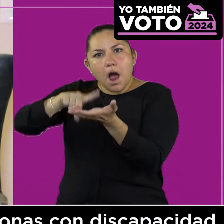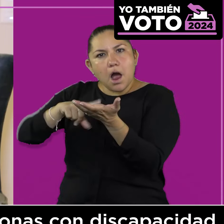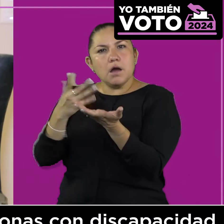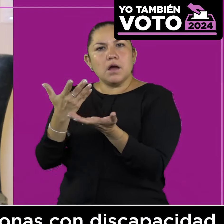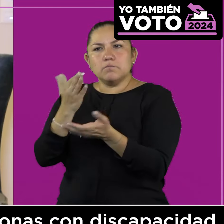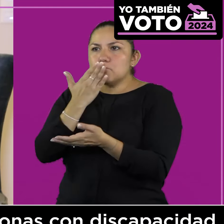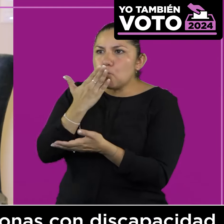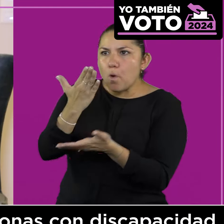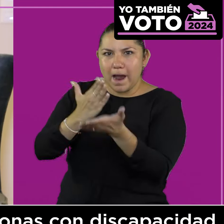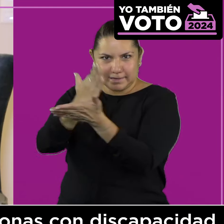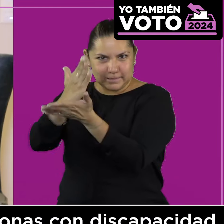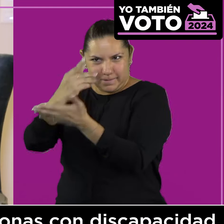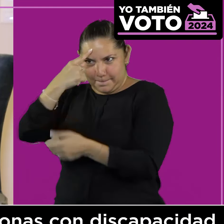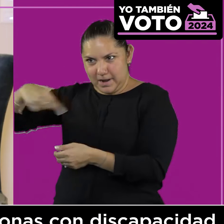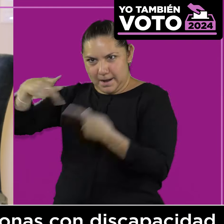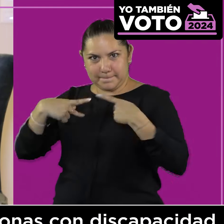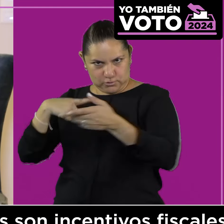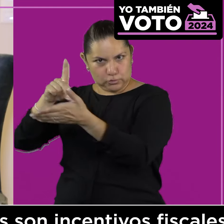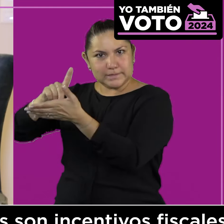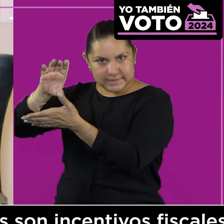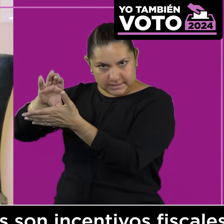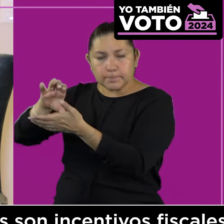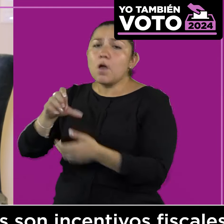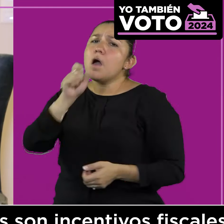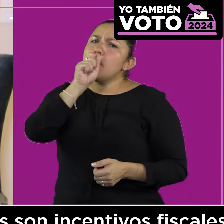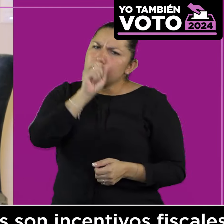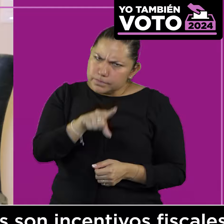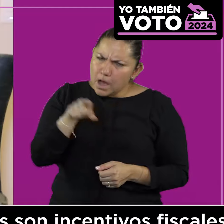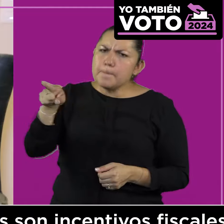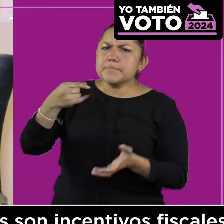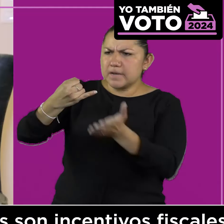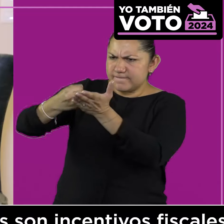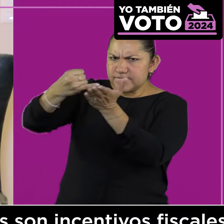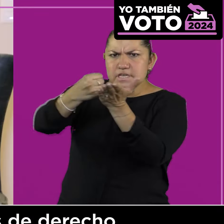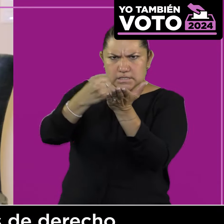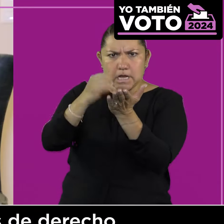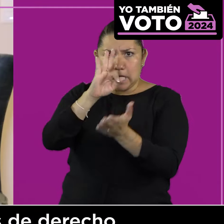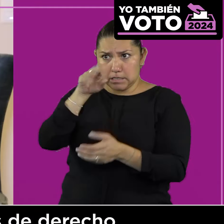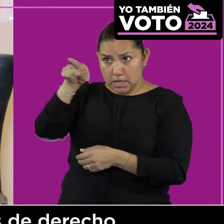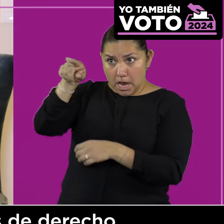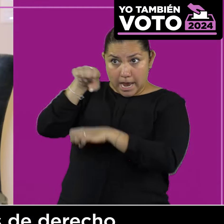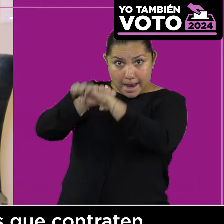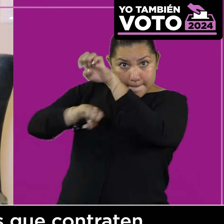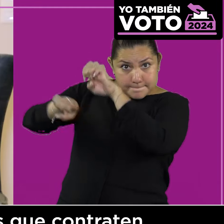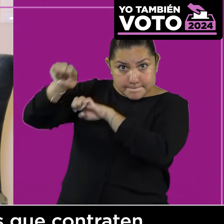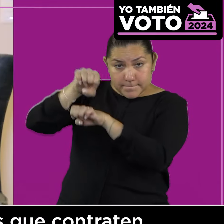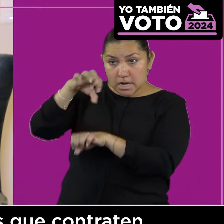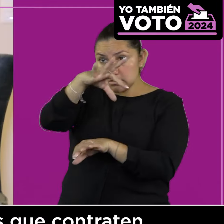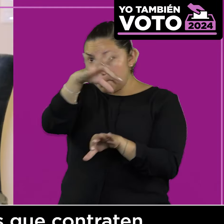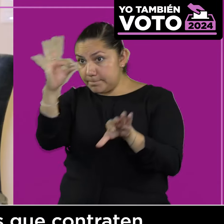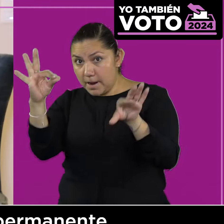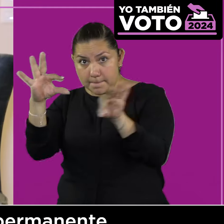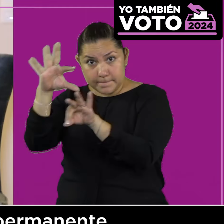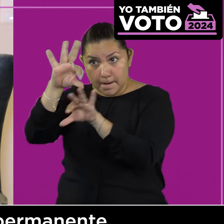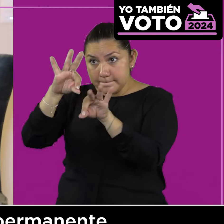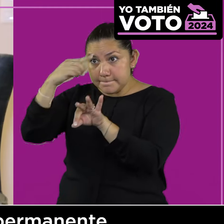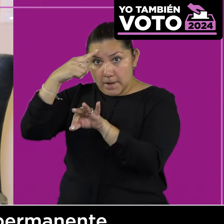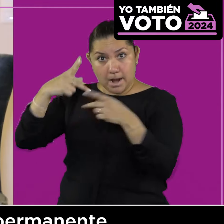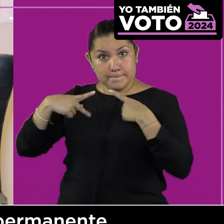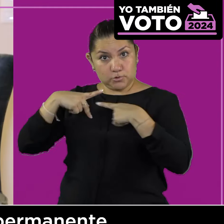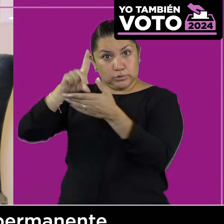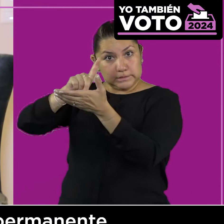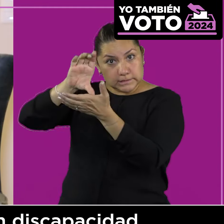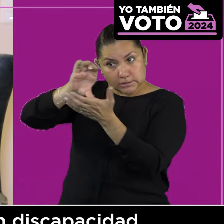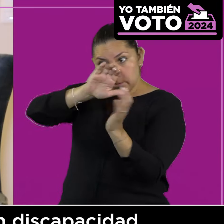calidad para personas con discapacidad y bueno las propuestas son incentivos Fiscales y en pagos de derecho a las empresas que contraten de forma